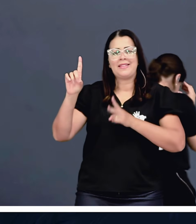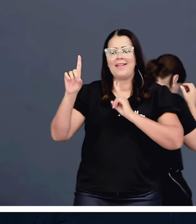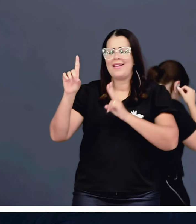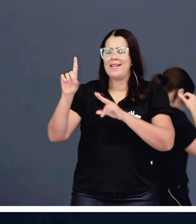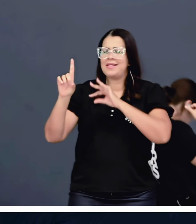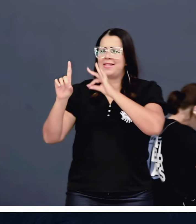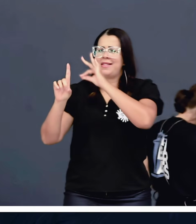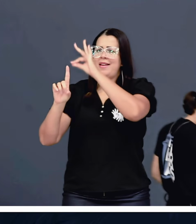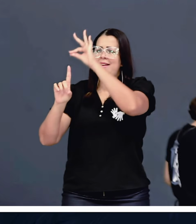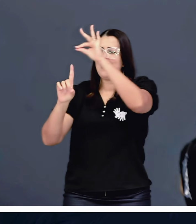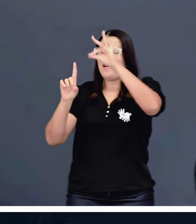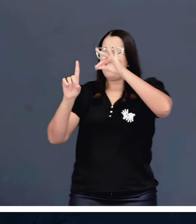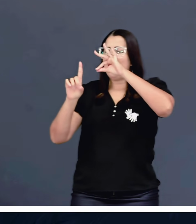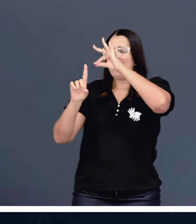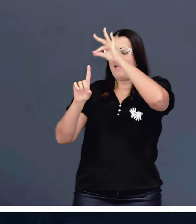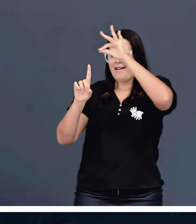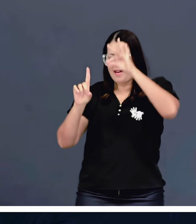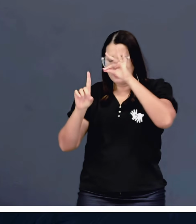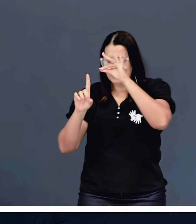serás.